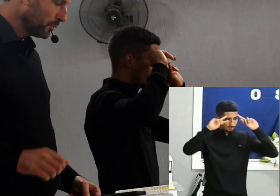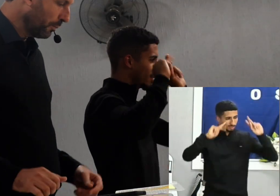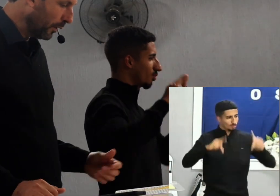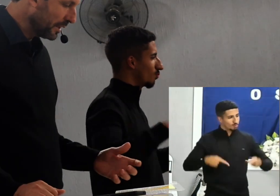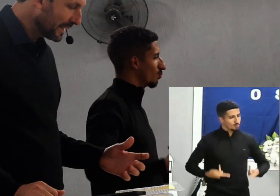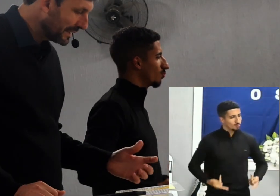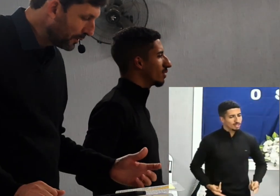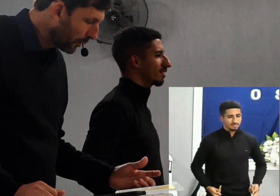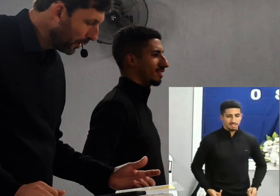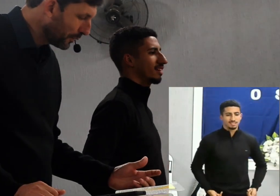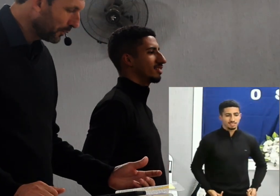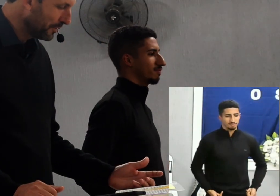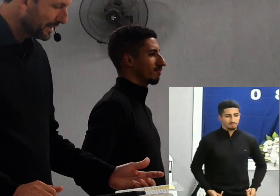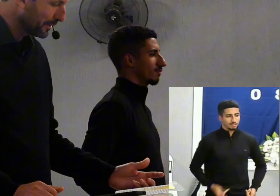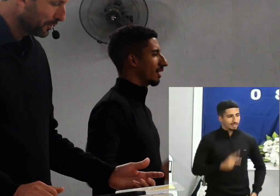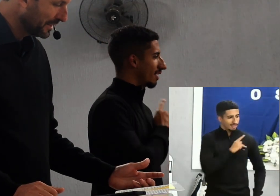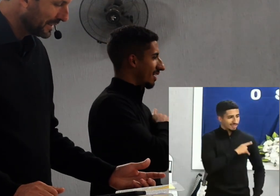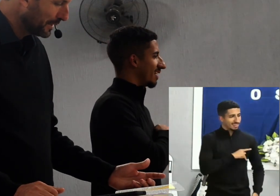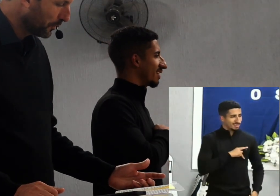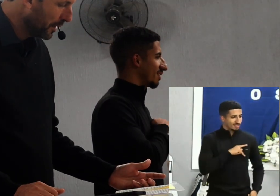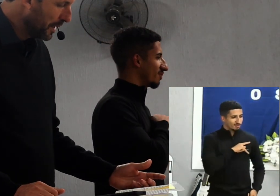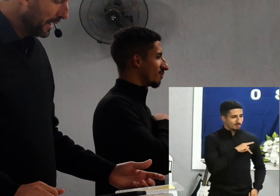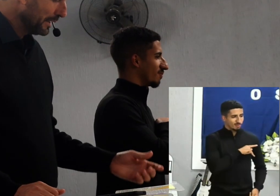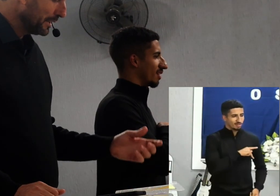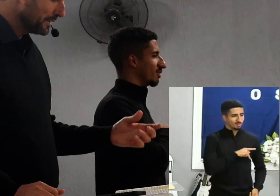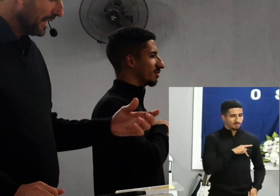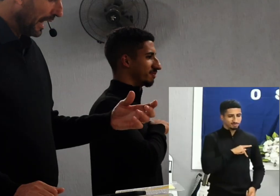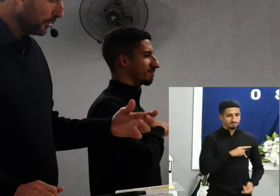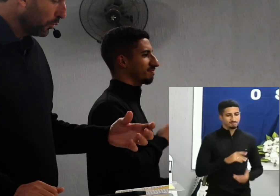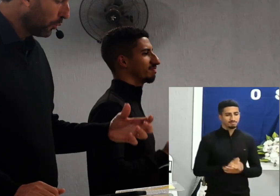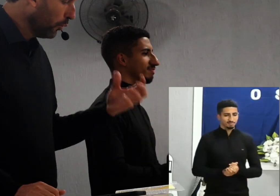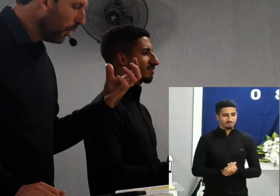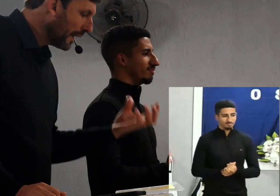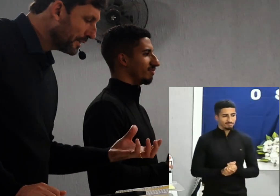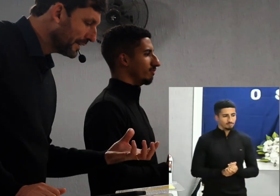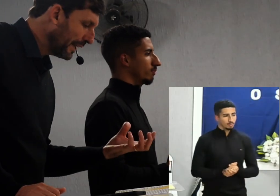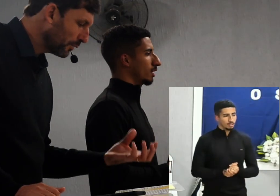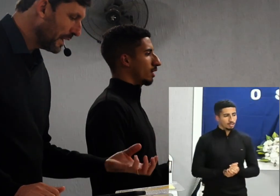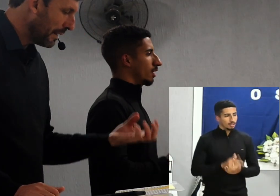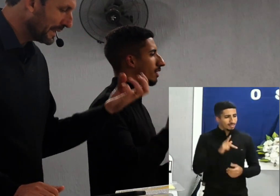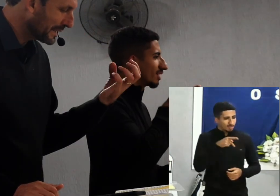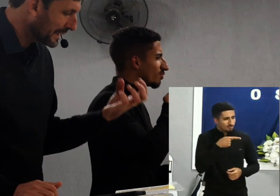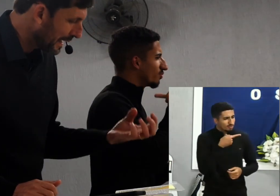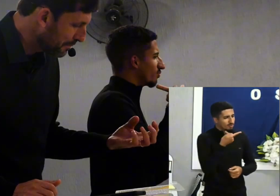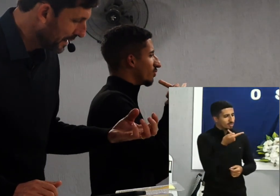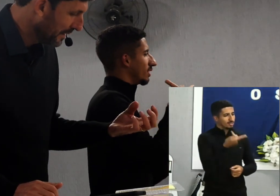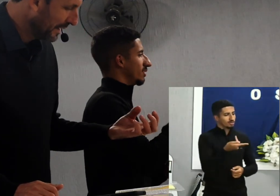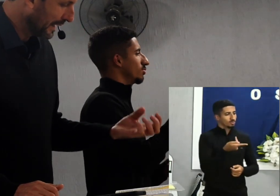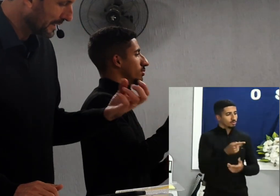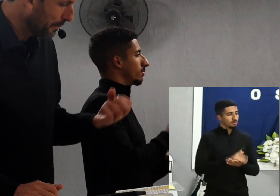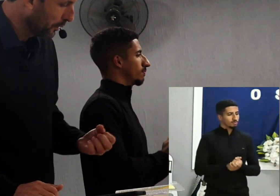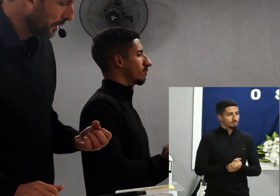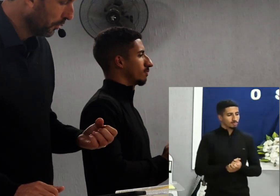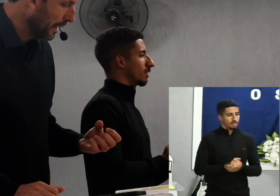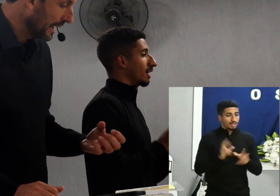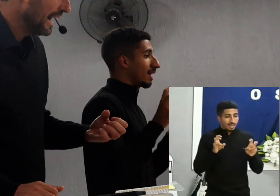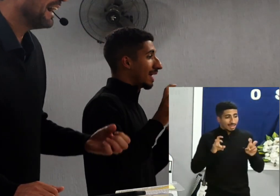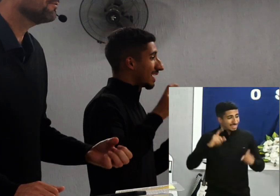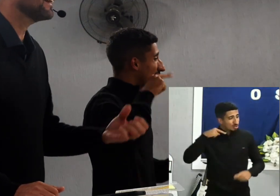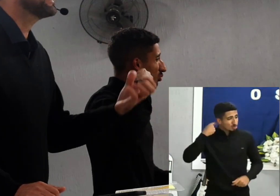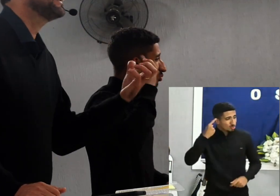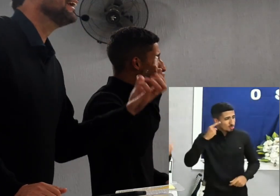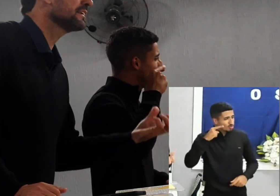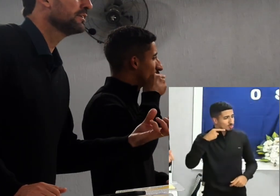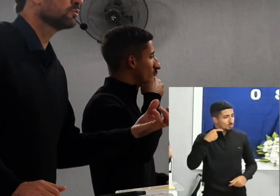E o apóstolo Paulo está sendo irônico no versículo 25. Ele diz: a loucura de Deus é mais sábia que a sabedoria humana,